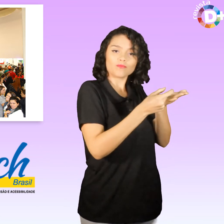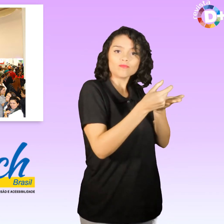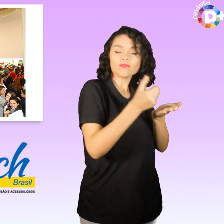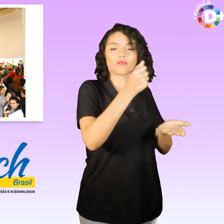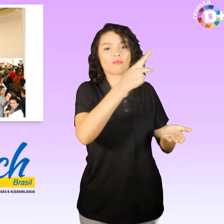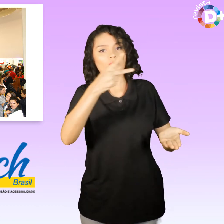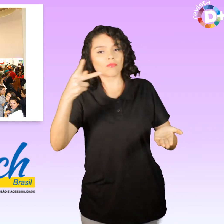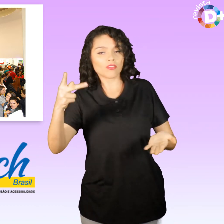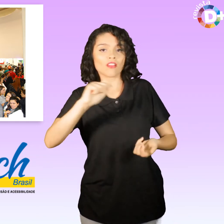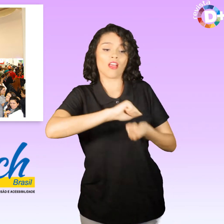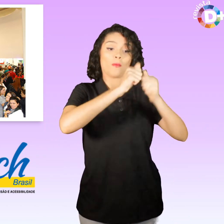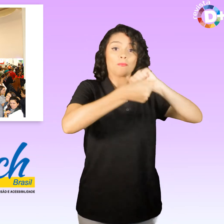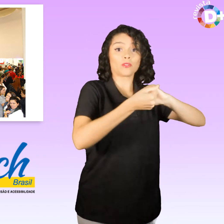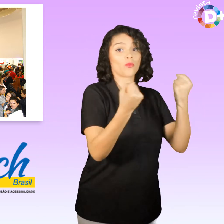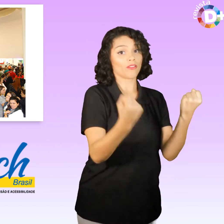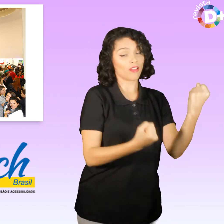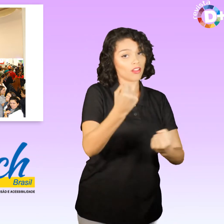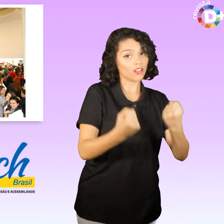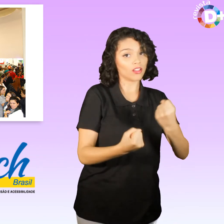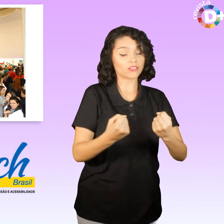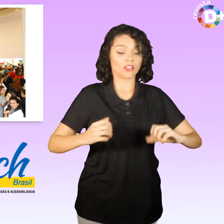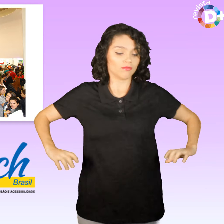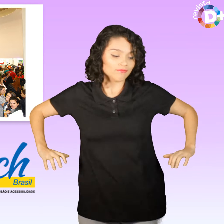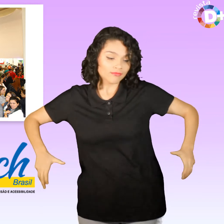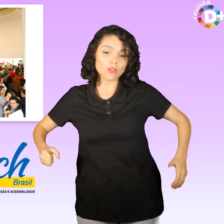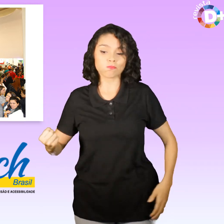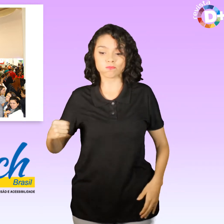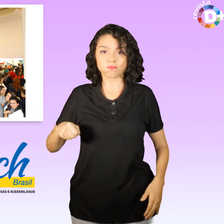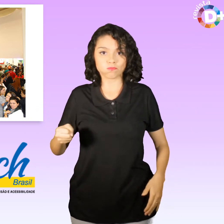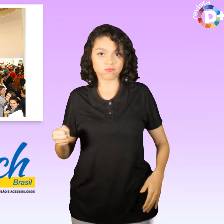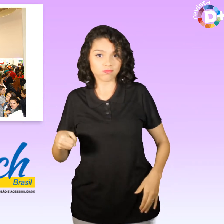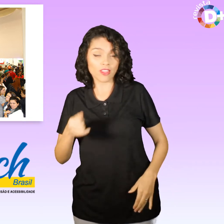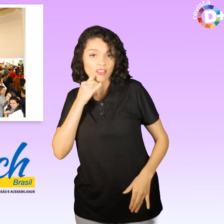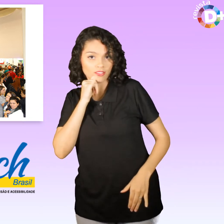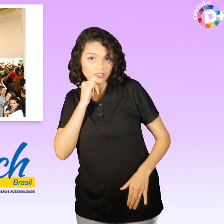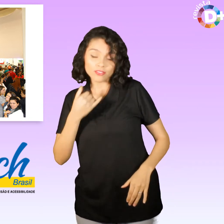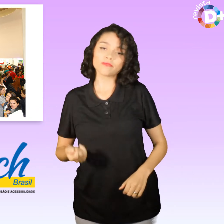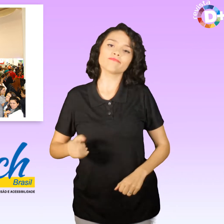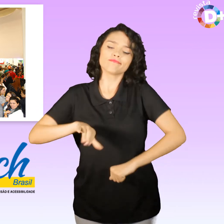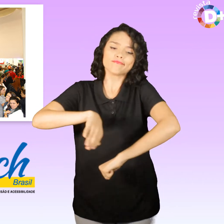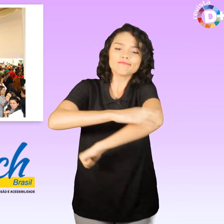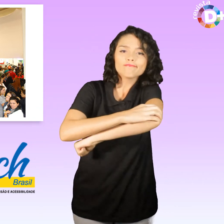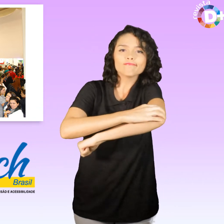aplicativos, adaptações veiculares, cadeiras de rodas elétricas, próteses e